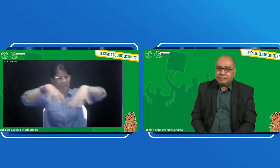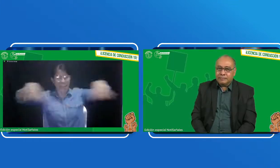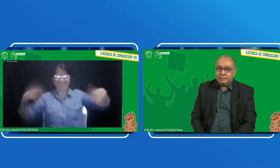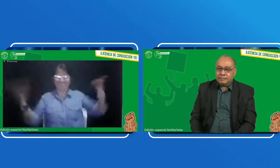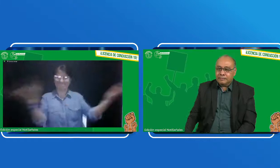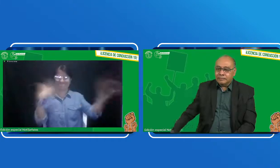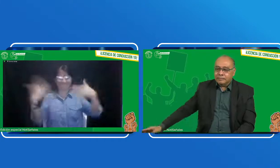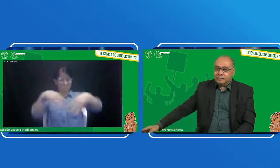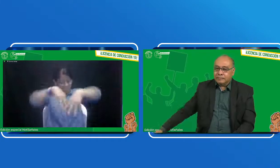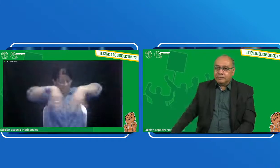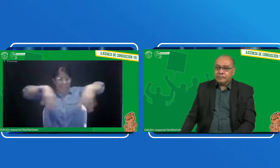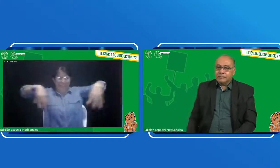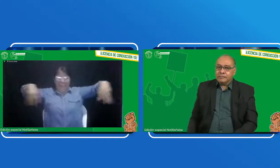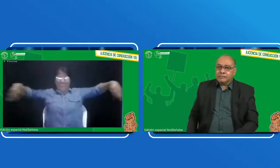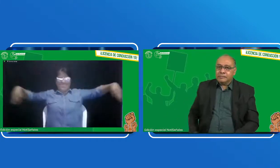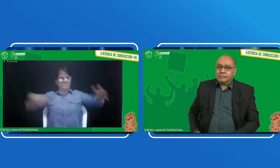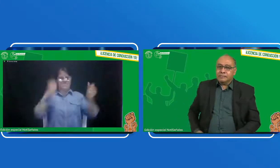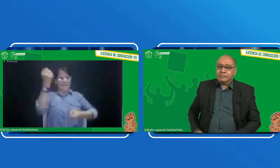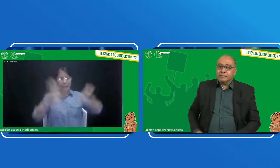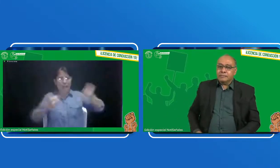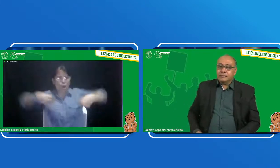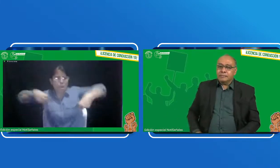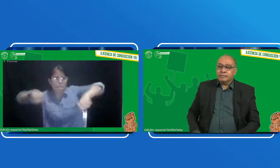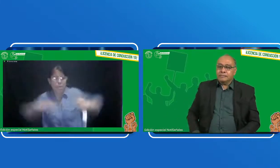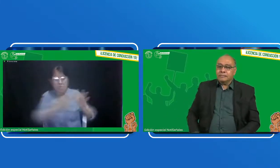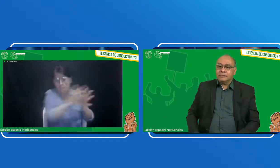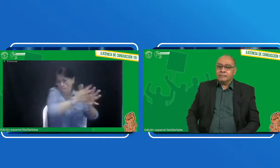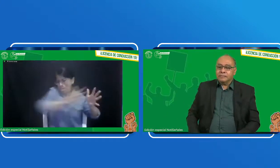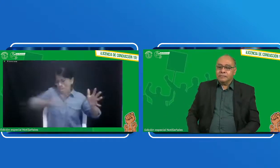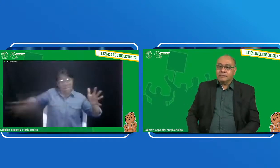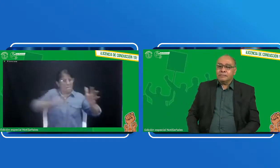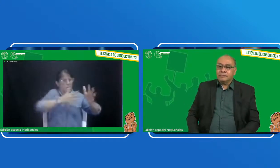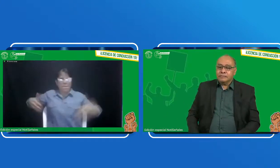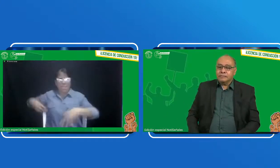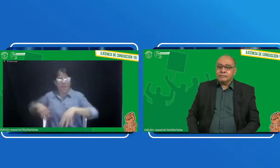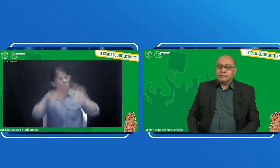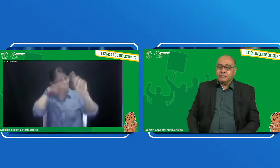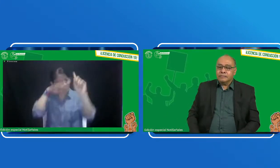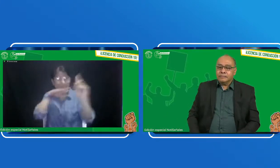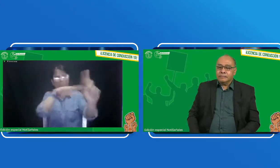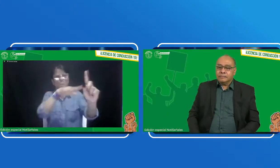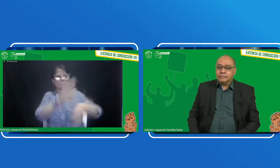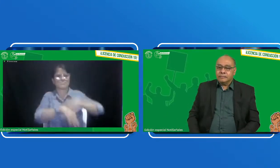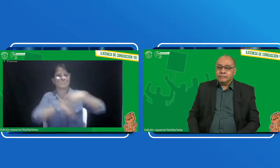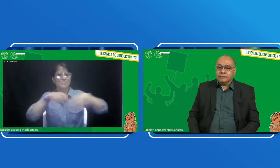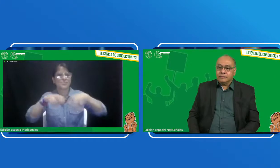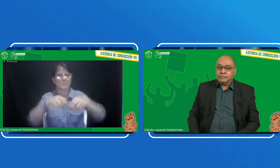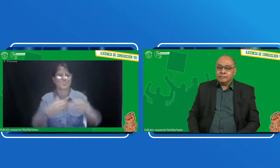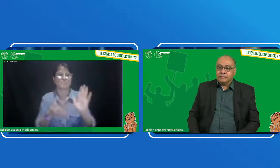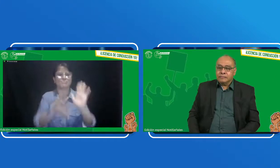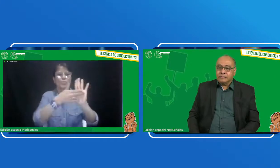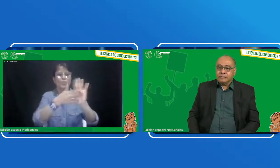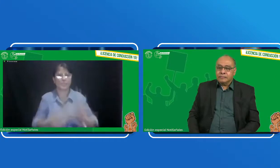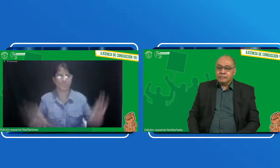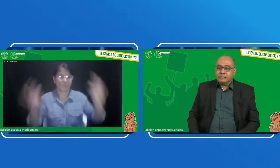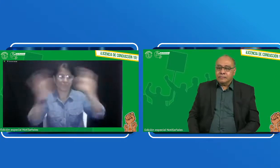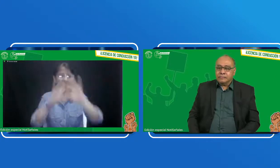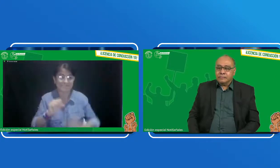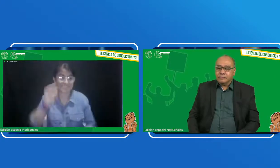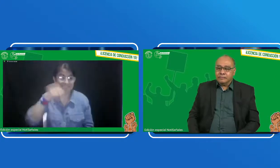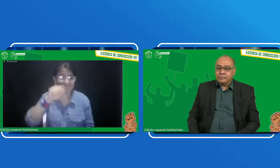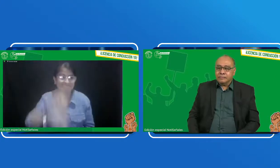viendo estén presentes en este plantón. Anímense a estar en este espacio, lleven su carro, su moto. Vamos en serio